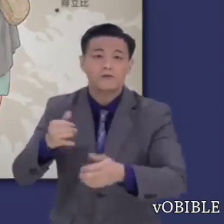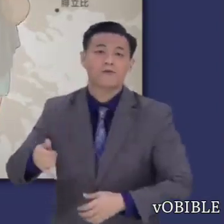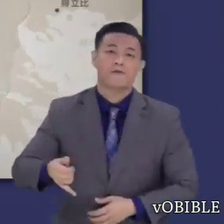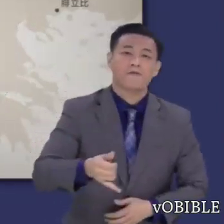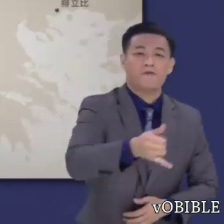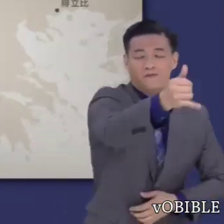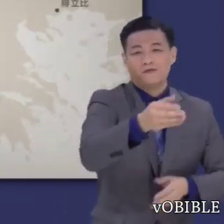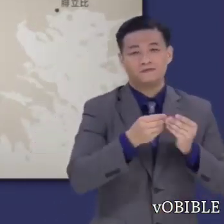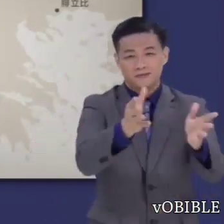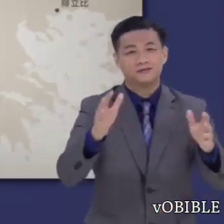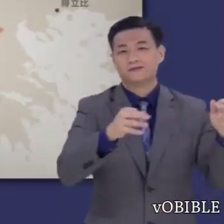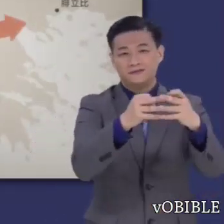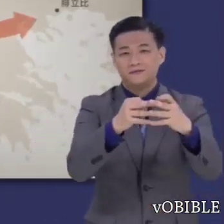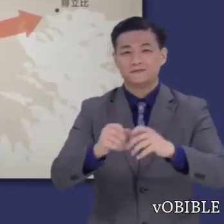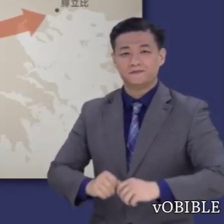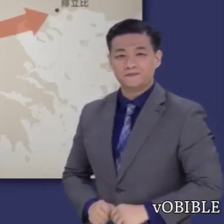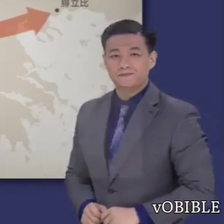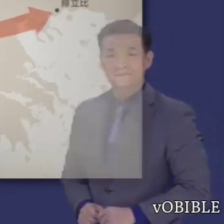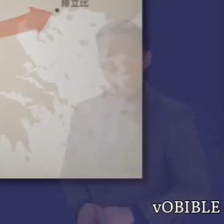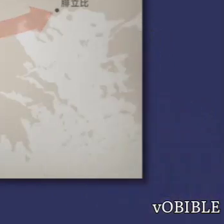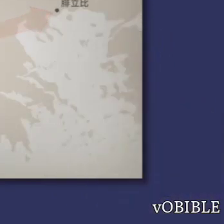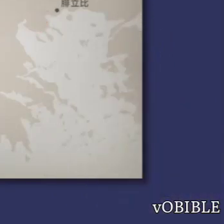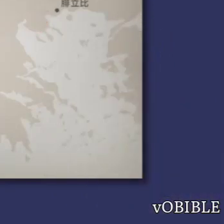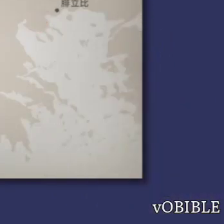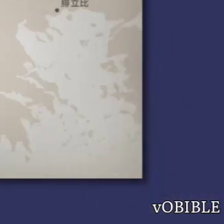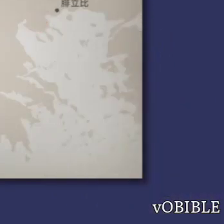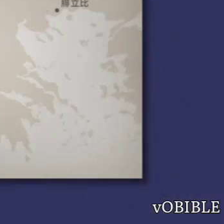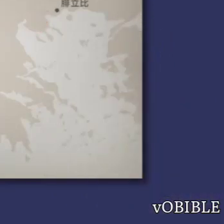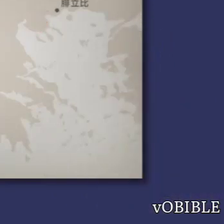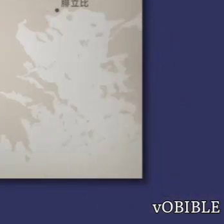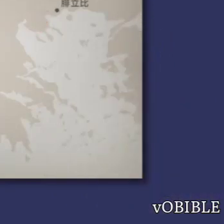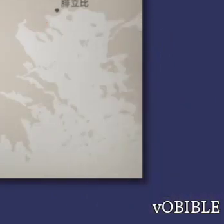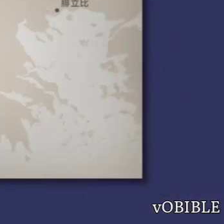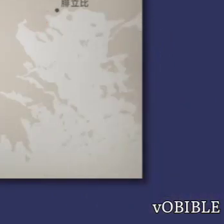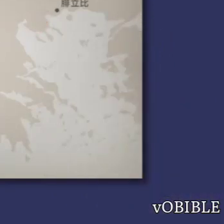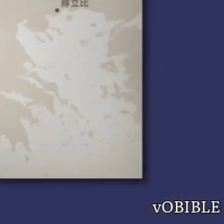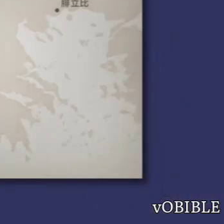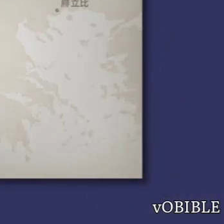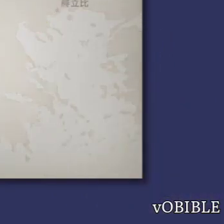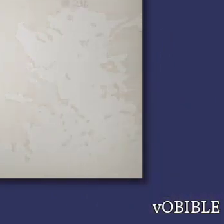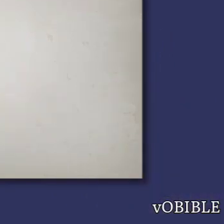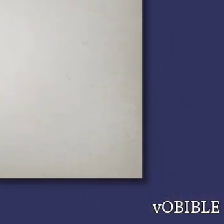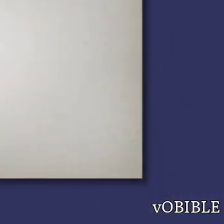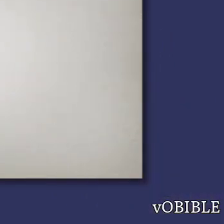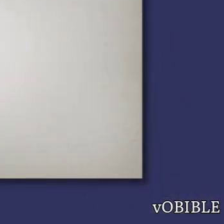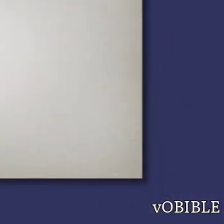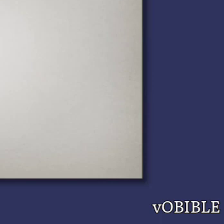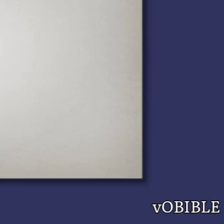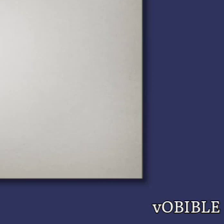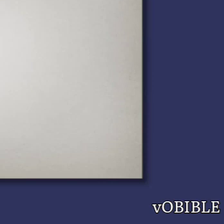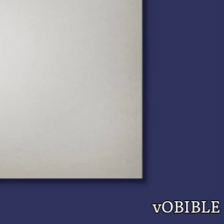后保罗差以巴弗提回腓立比，请他把信带给腓立比会众。